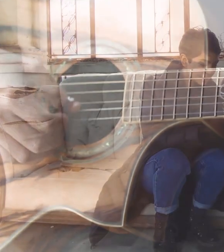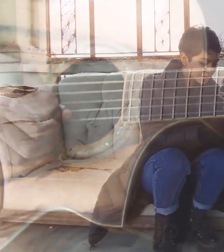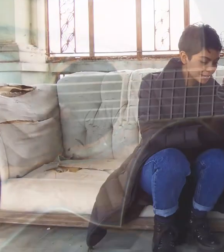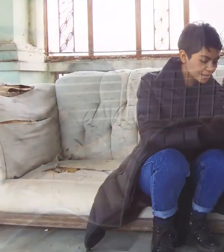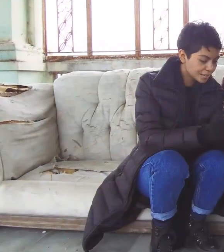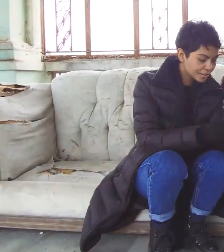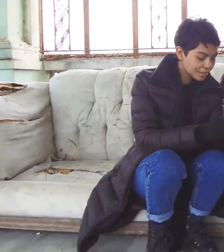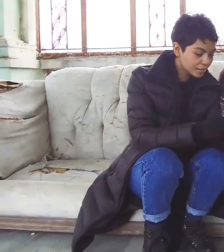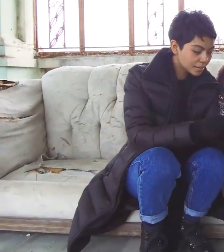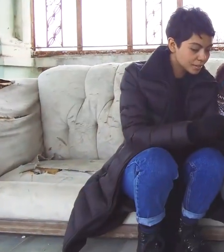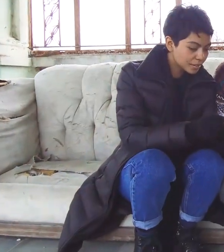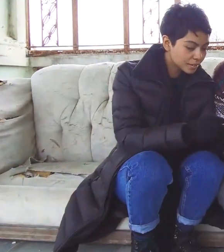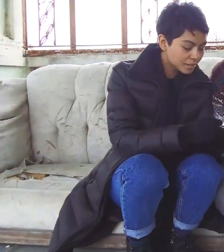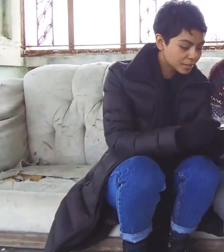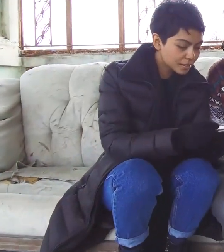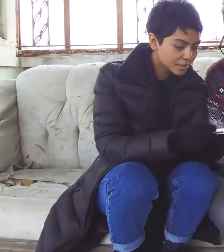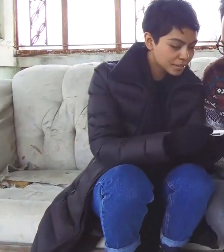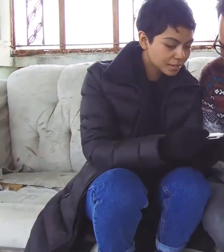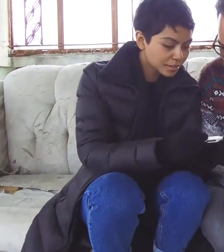a él